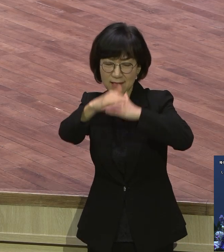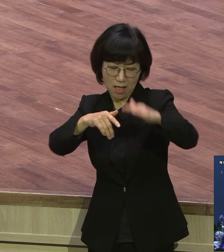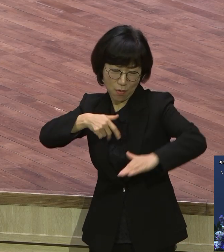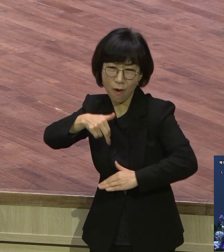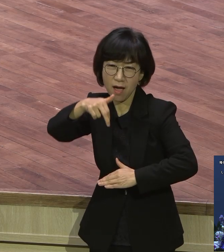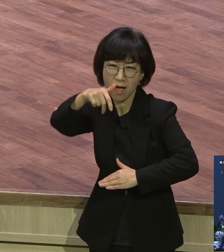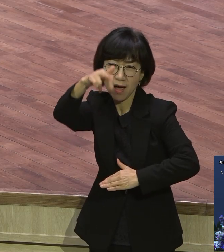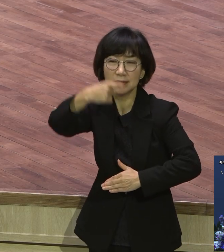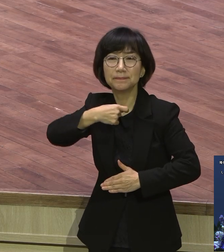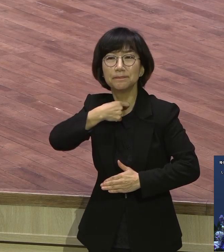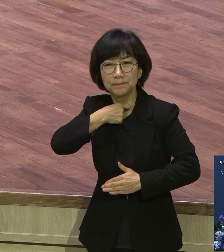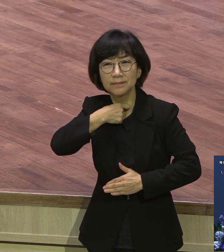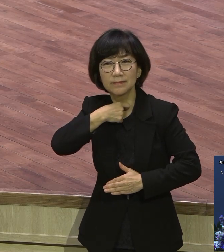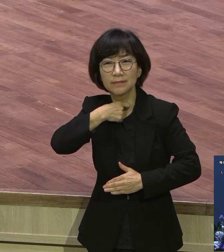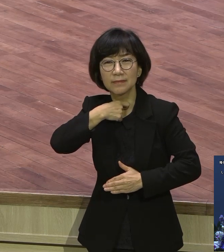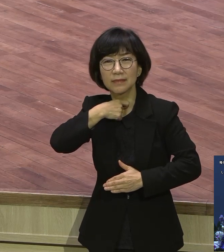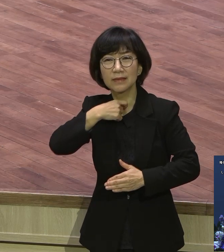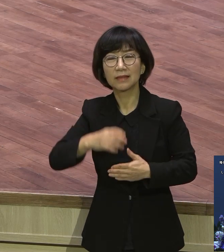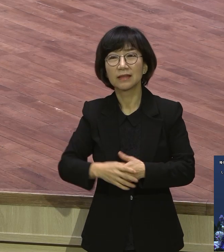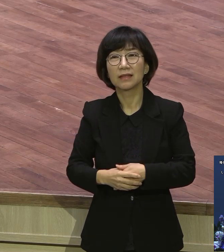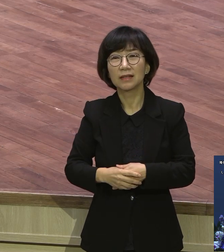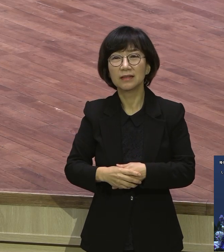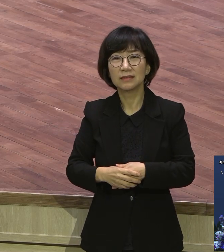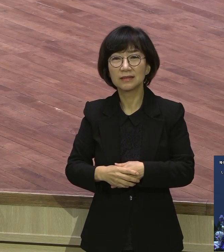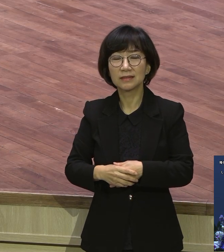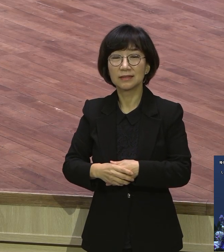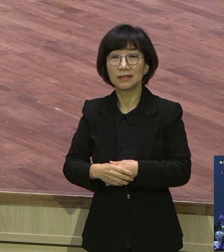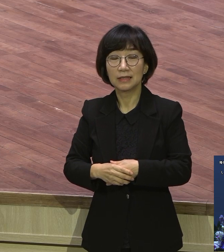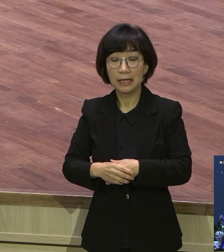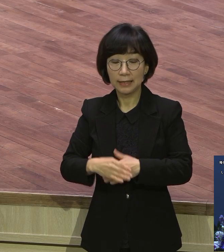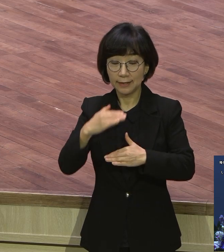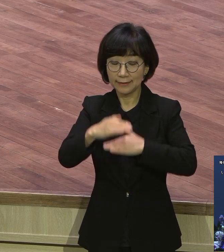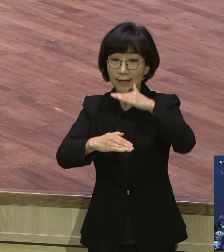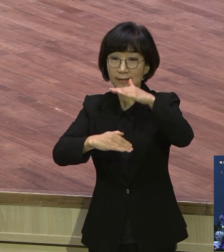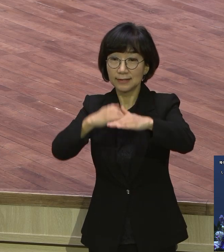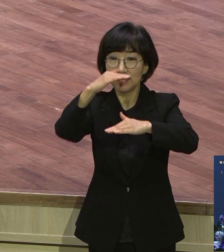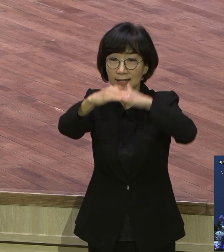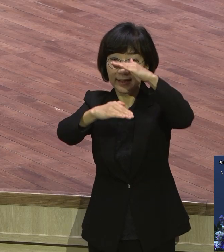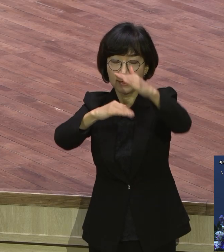계단 한번 오르는데 건축이 몇백 개가 문제 되는지 아세요?